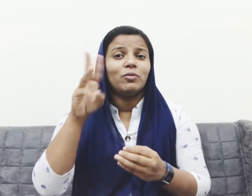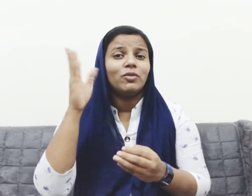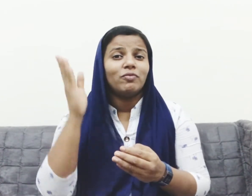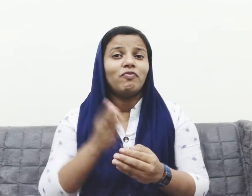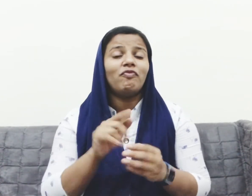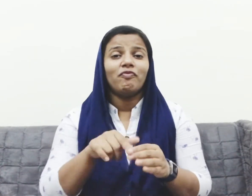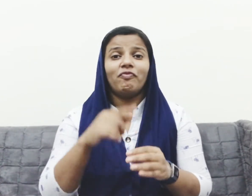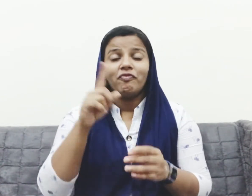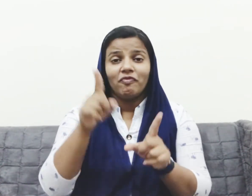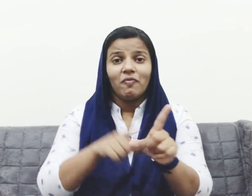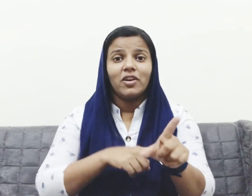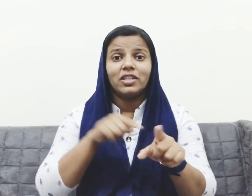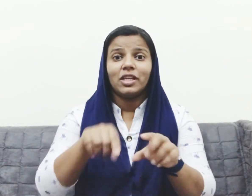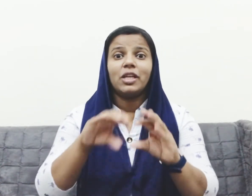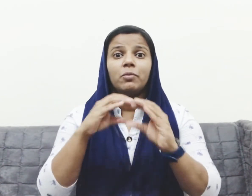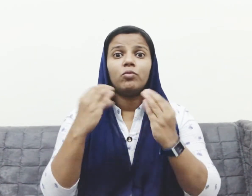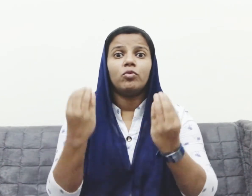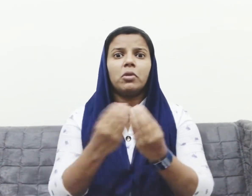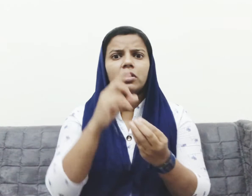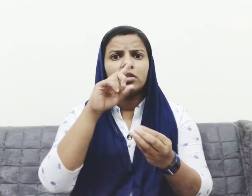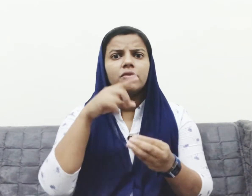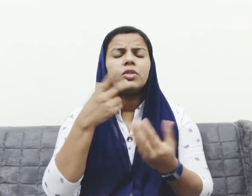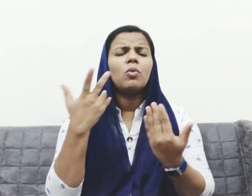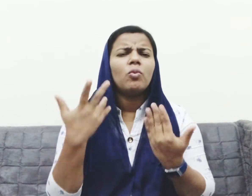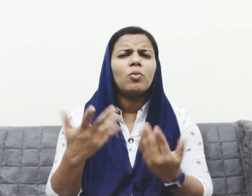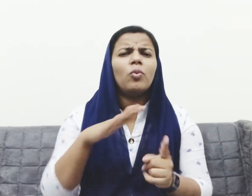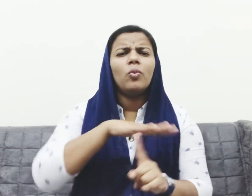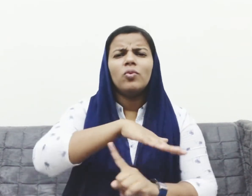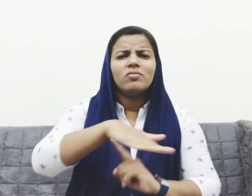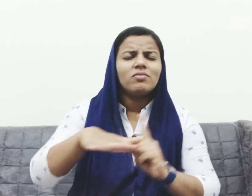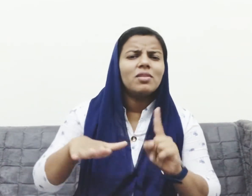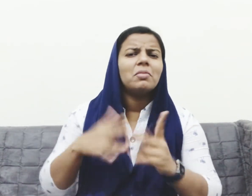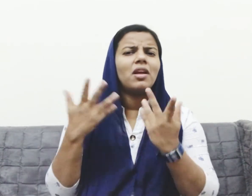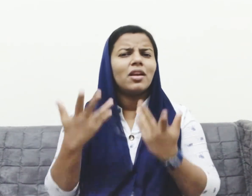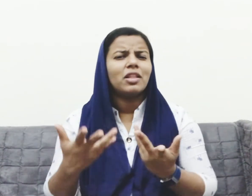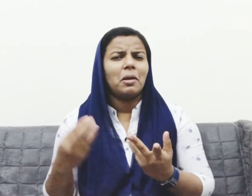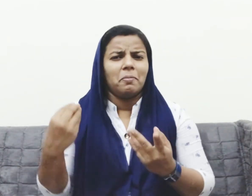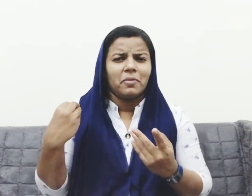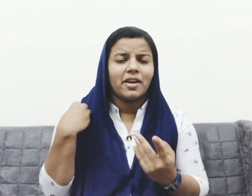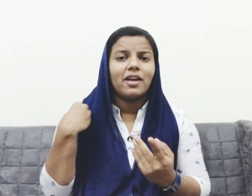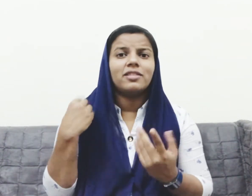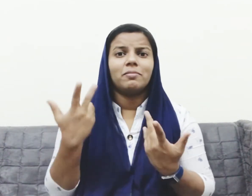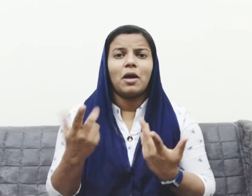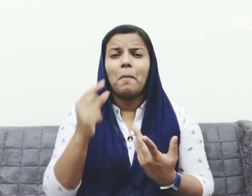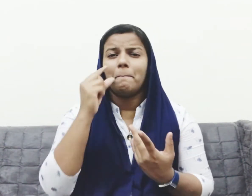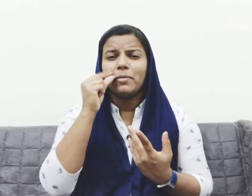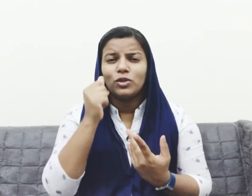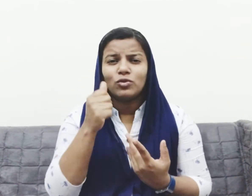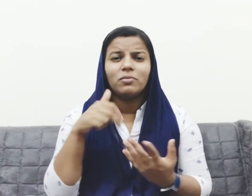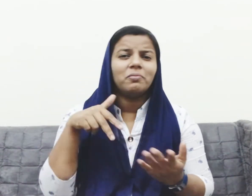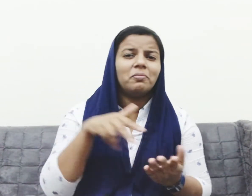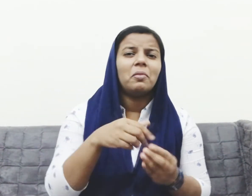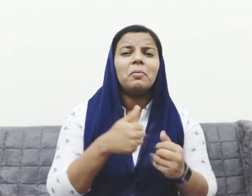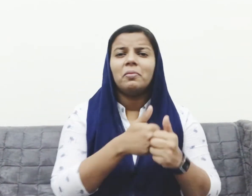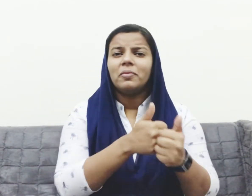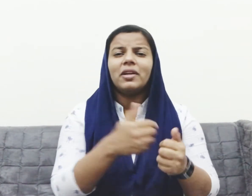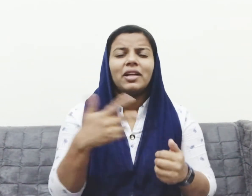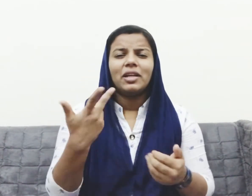വരെ ഈ ഭൂമിയിൽ ജീവിച്ചപ്പോൾ ആ യേശുവിനറിയാം ഓരോ സാഹചര്യങ്ങളും, ഓരോ പ്രയാസങ്ങളും, മനുഷ്യൻ കടന്നു പോകുന്നത് അവൻ